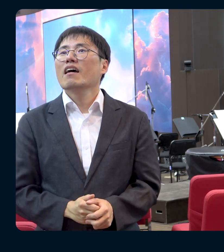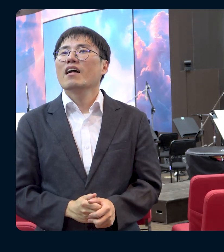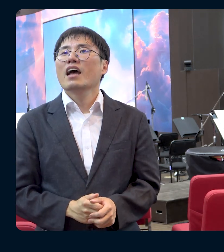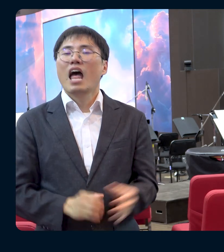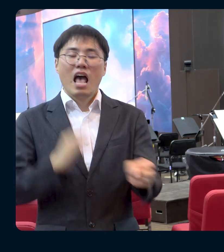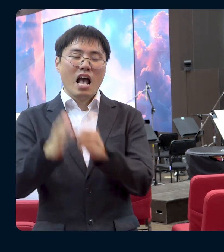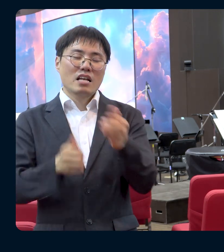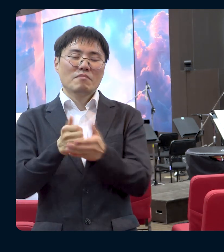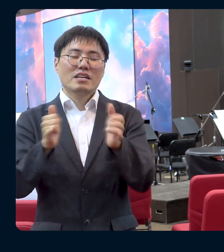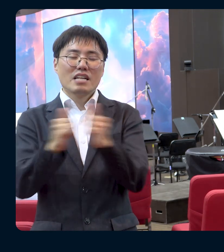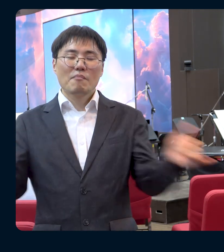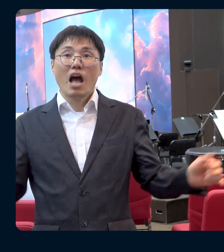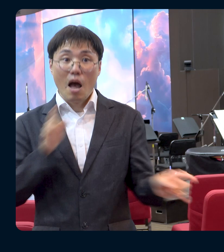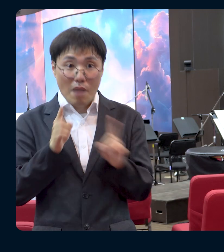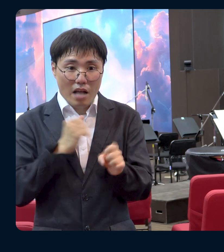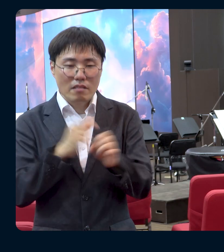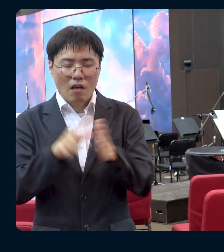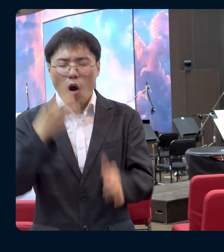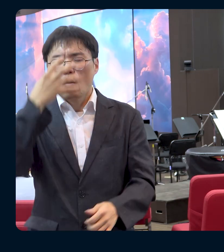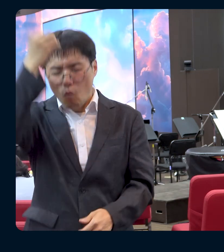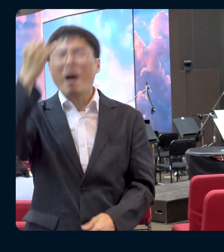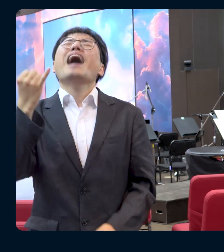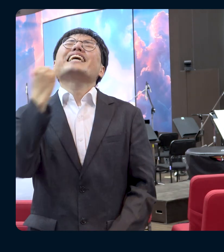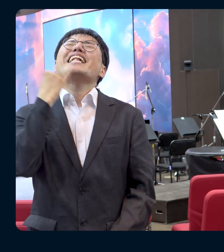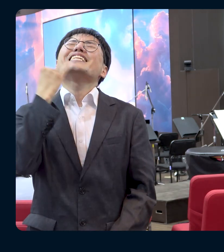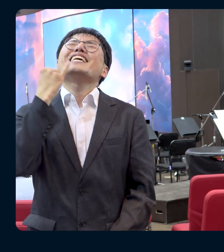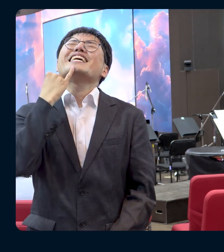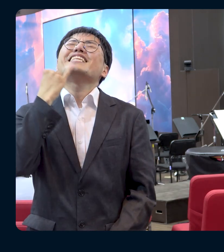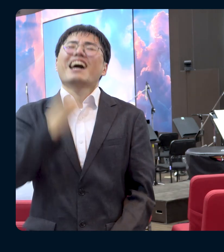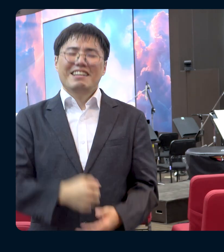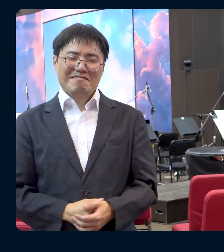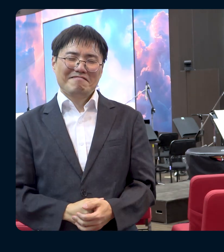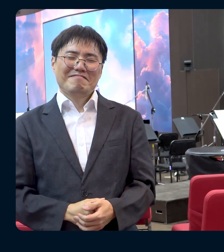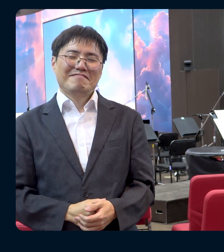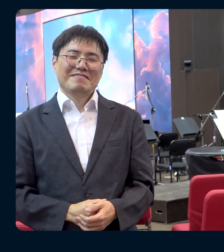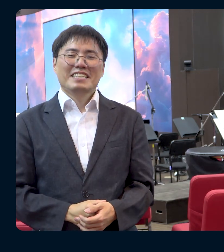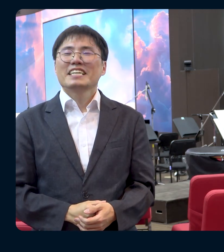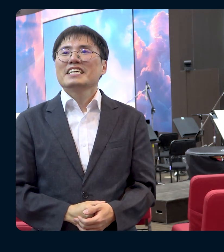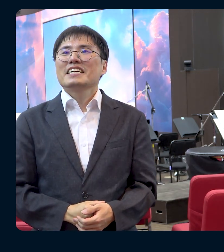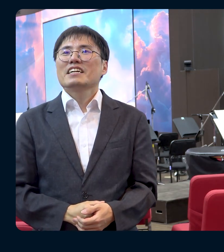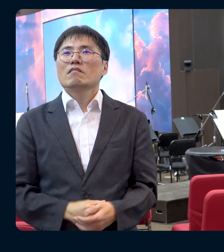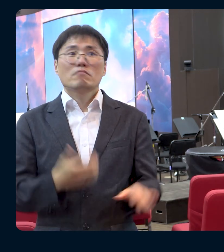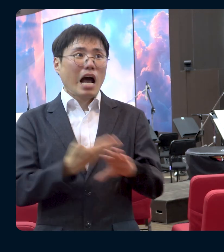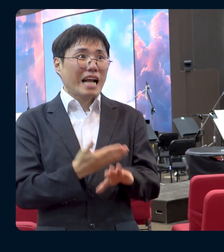됩니다. 여러분, 하나님의 사람이라고 말하는 데는 교만해도 됩니다.